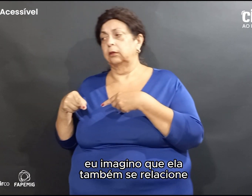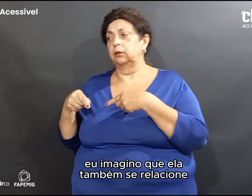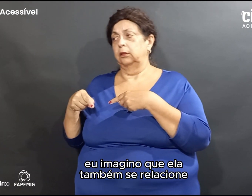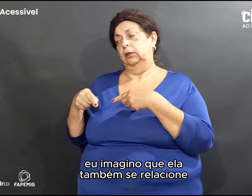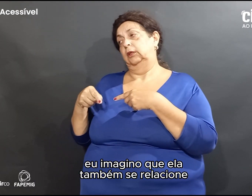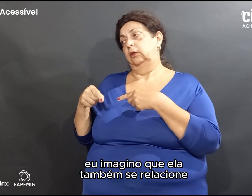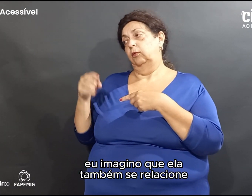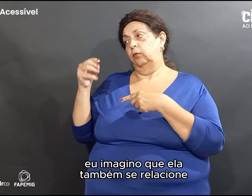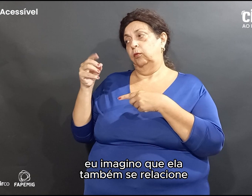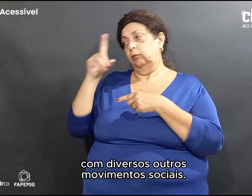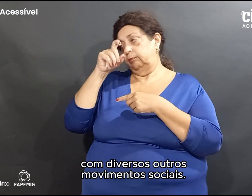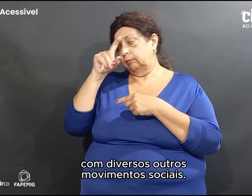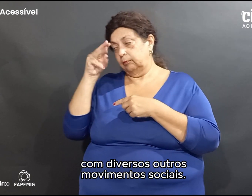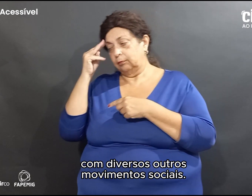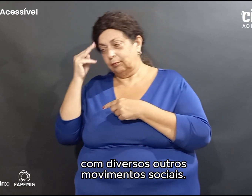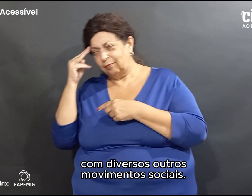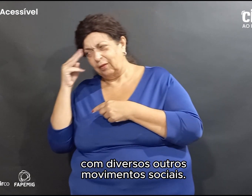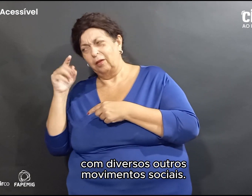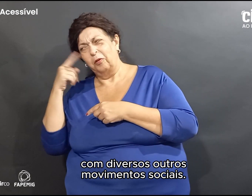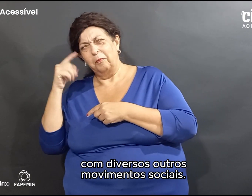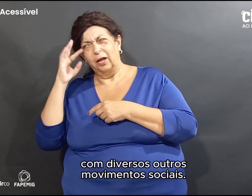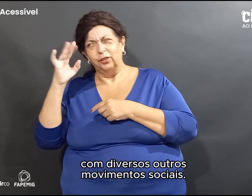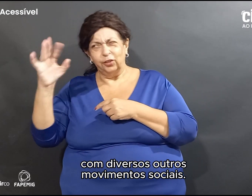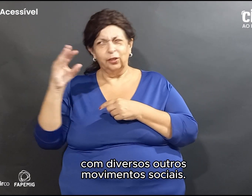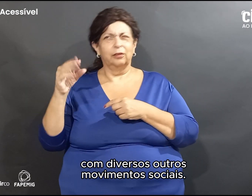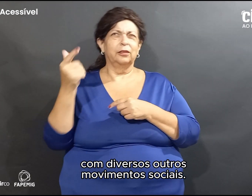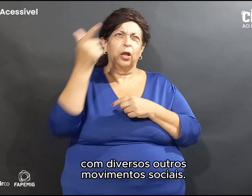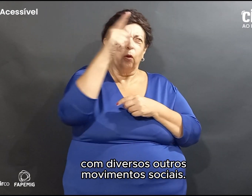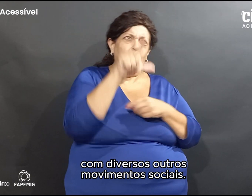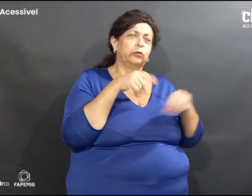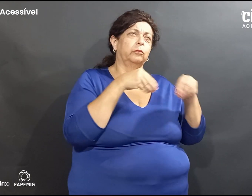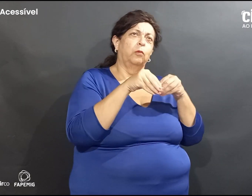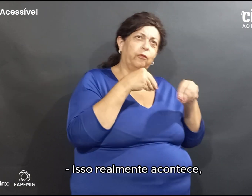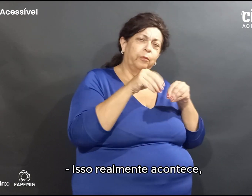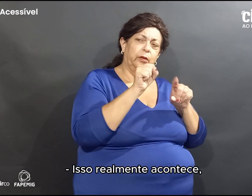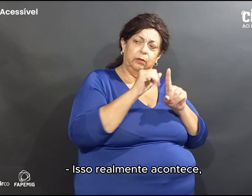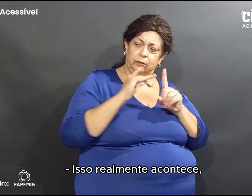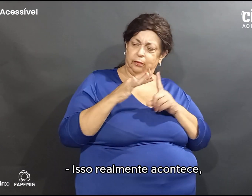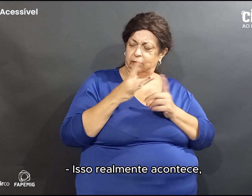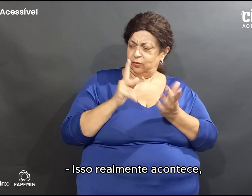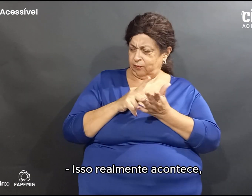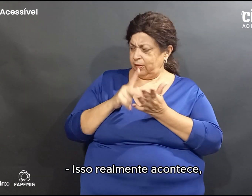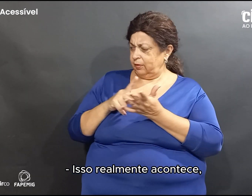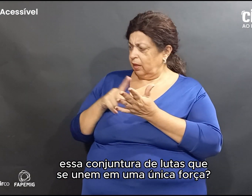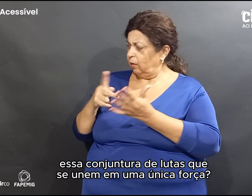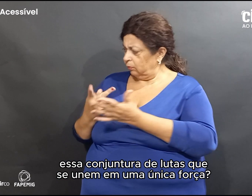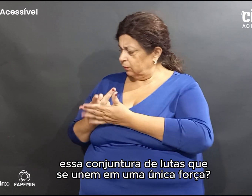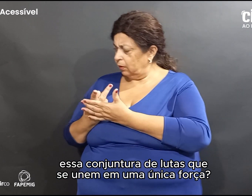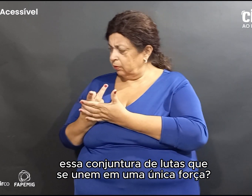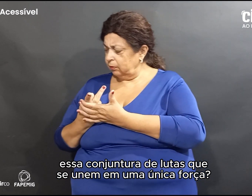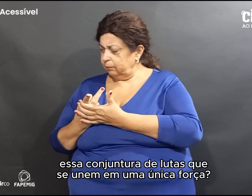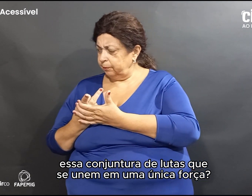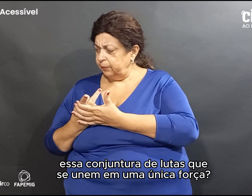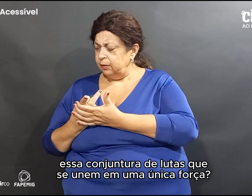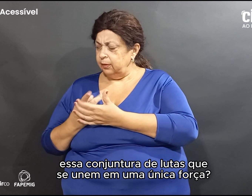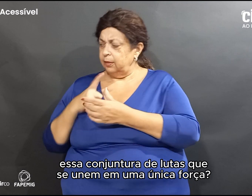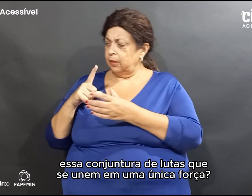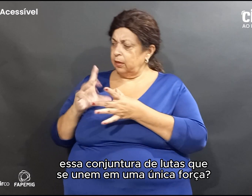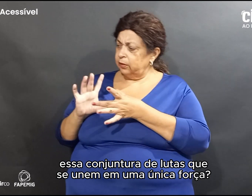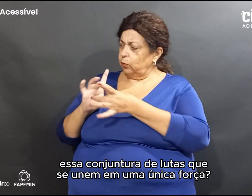que ela também se relaciona com diversos outros movimentos sociais. Isso realmente acontece? Há essa conjuntura de lutas